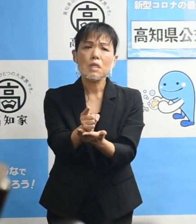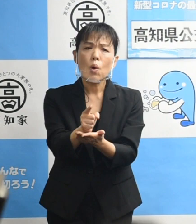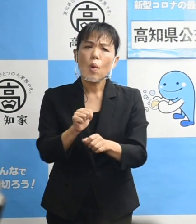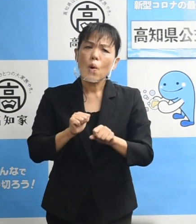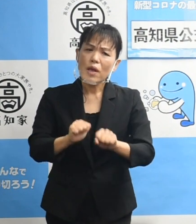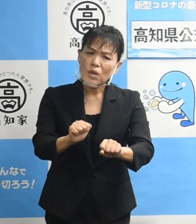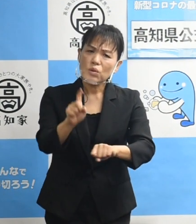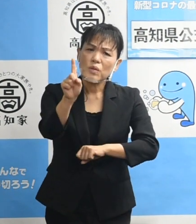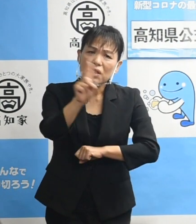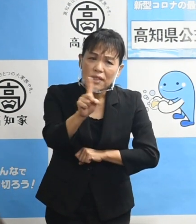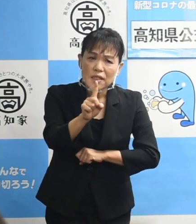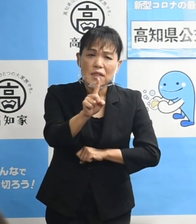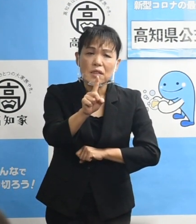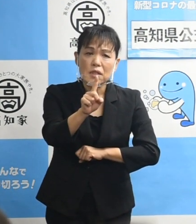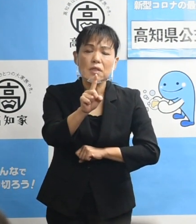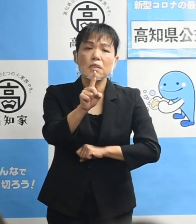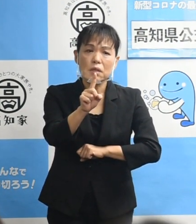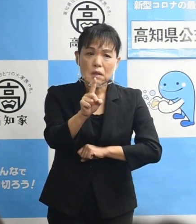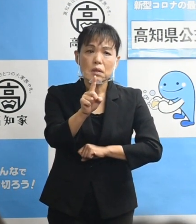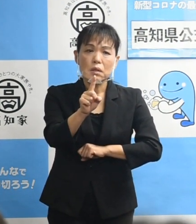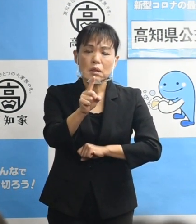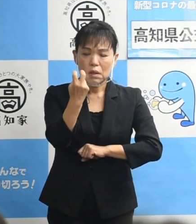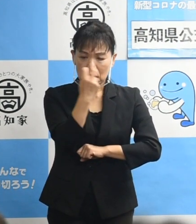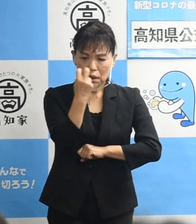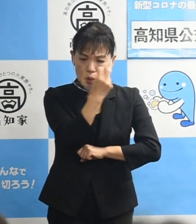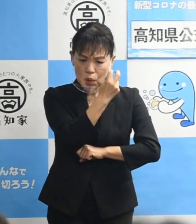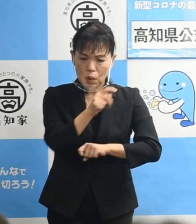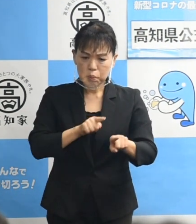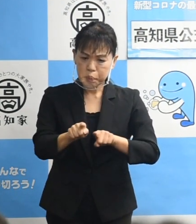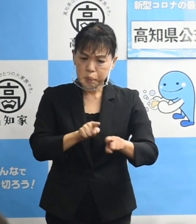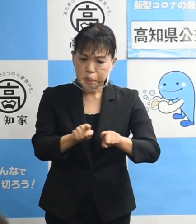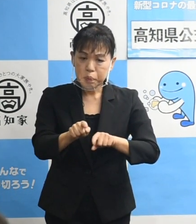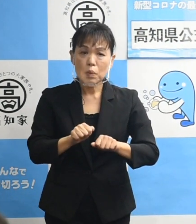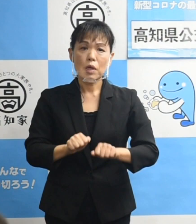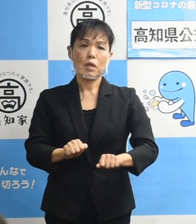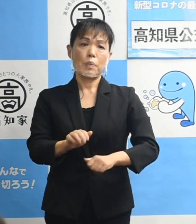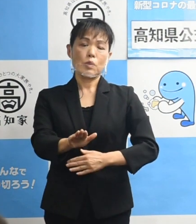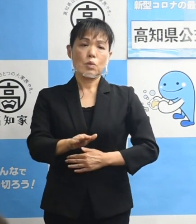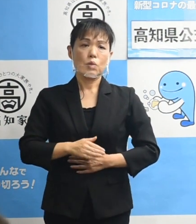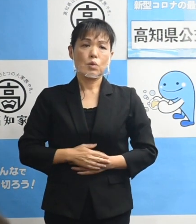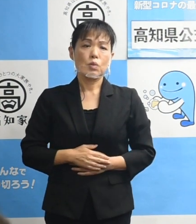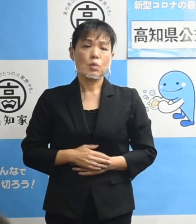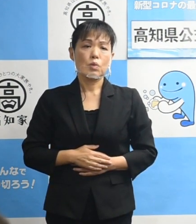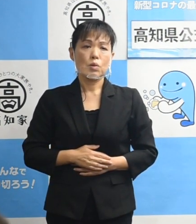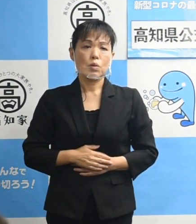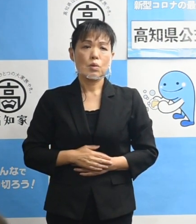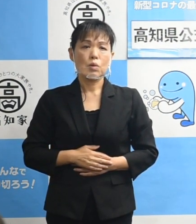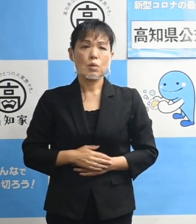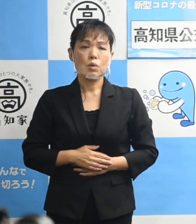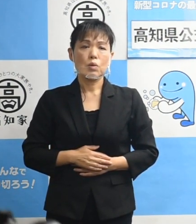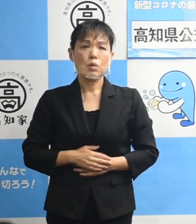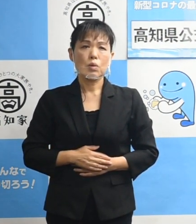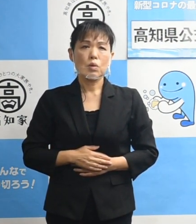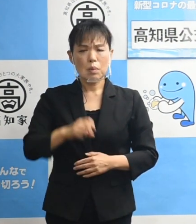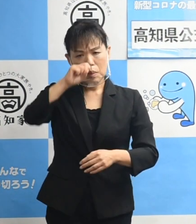べきか、この点について、検討を指示をいたしております。もろもろ、場合